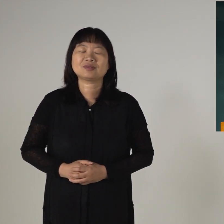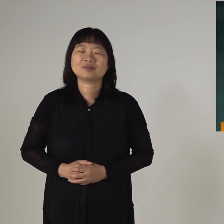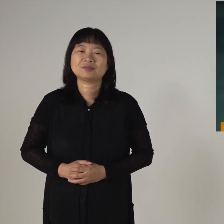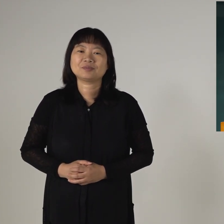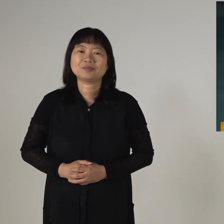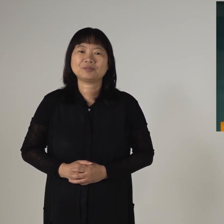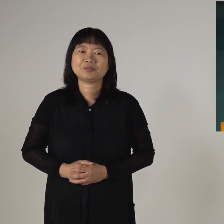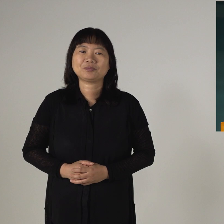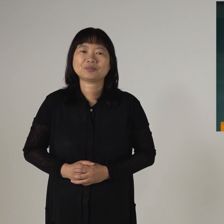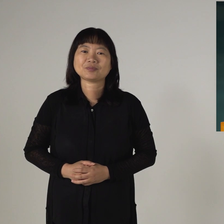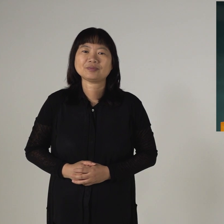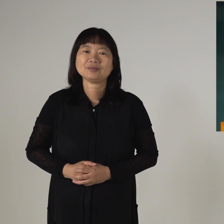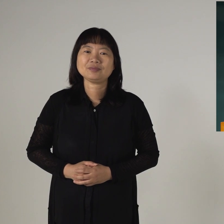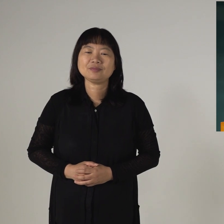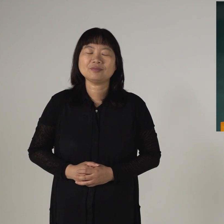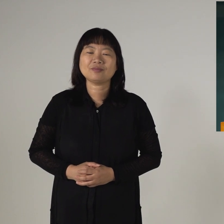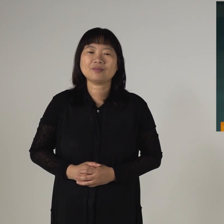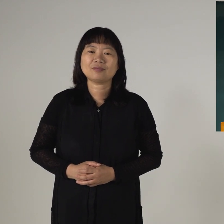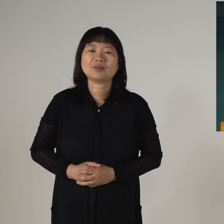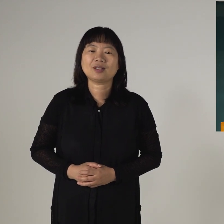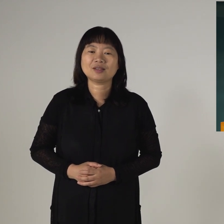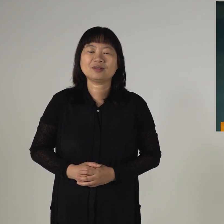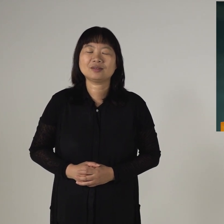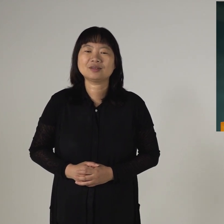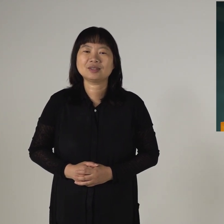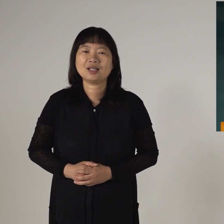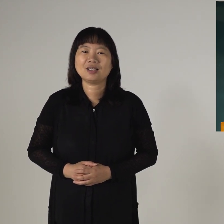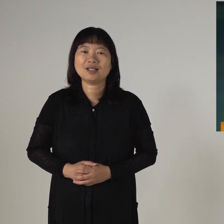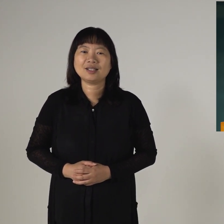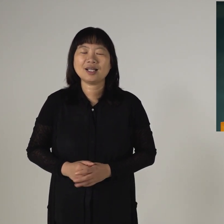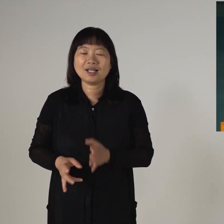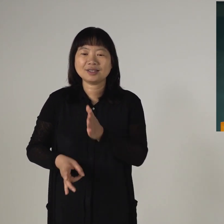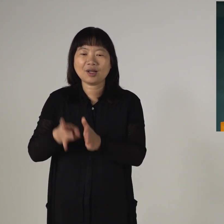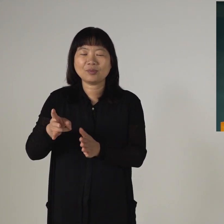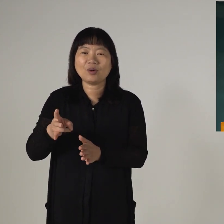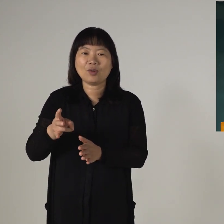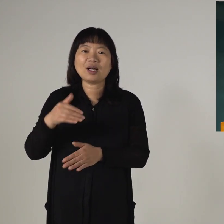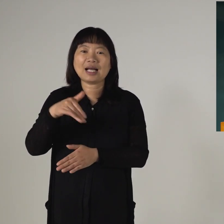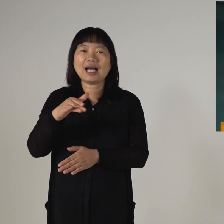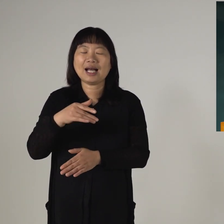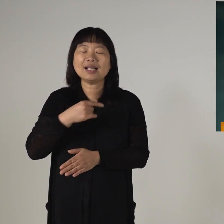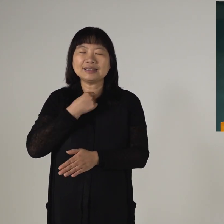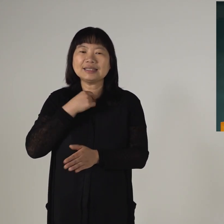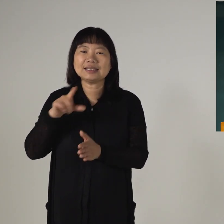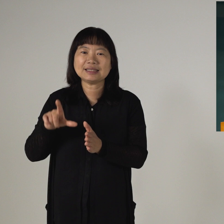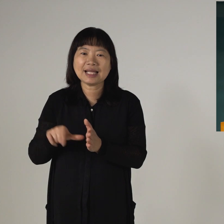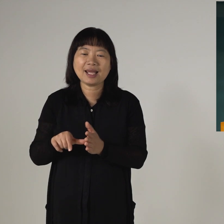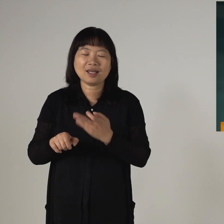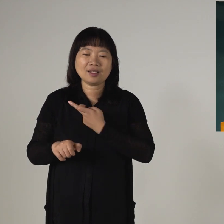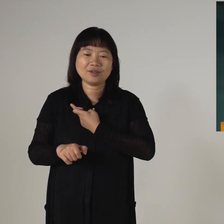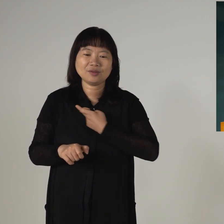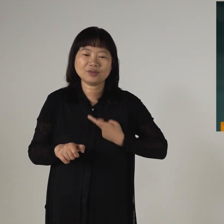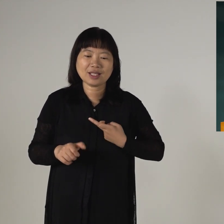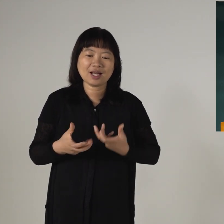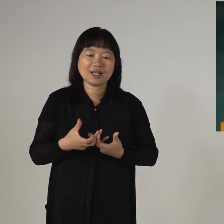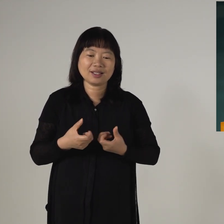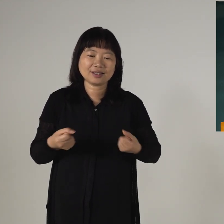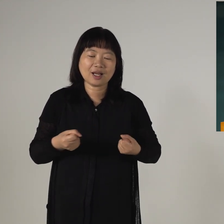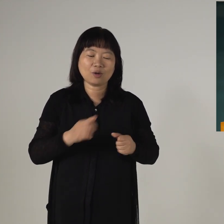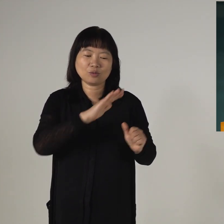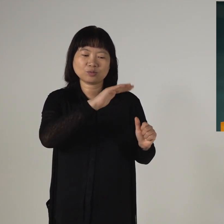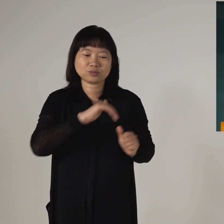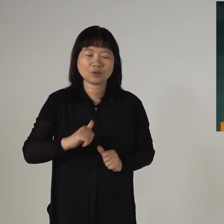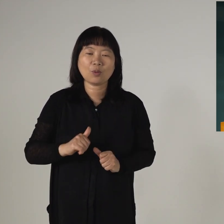예루살렘으로 올라가려 하실 때에 12제자들을 따로 세웁니다. 따로 부르죠.